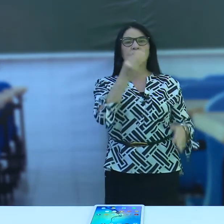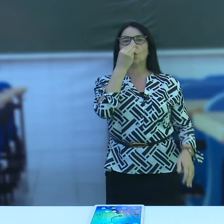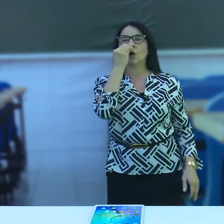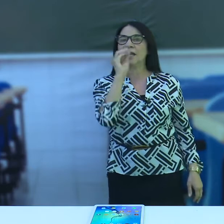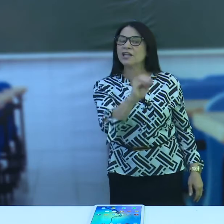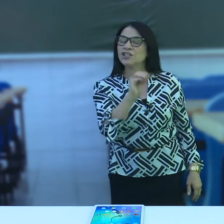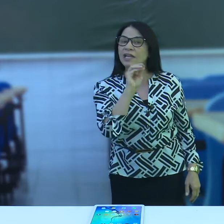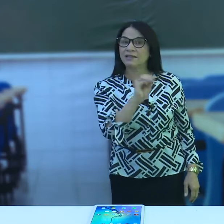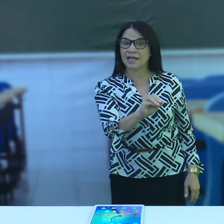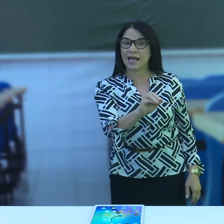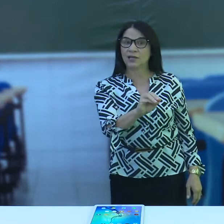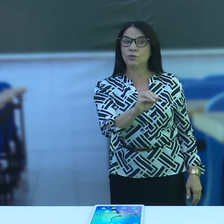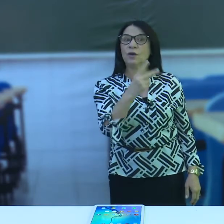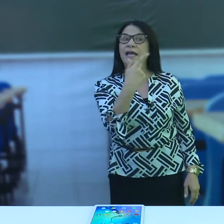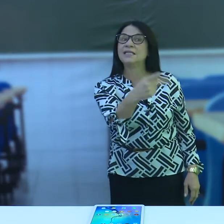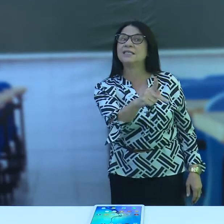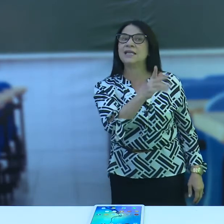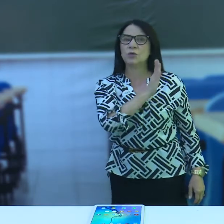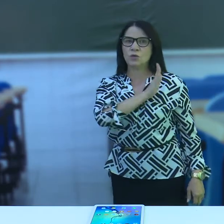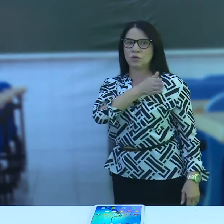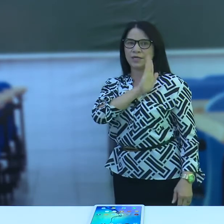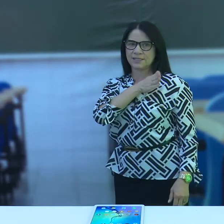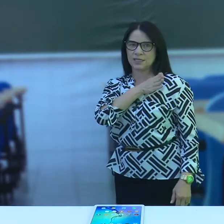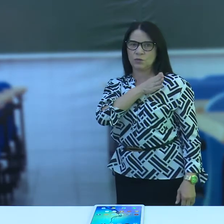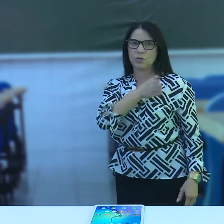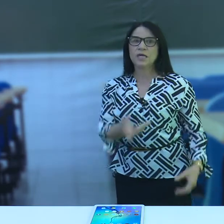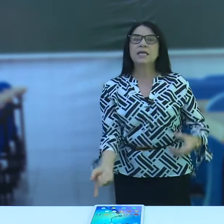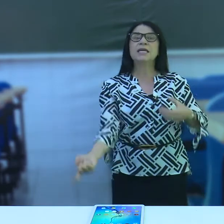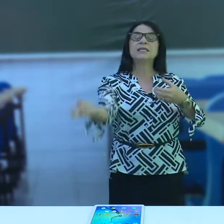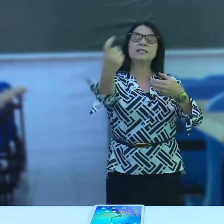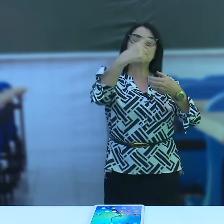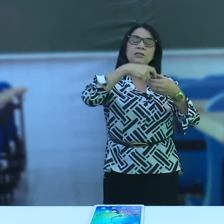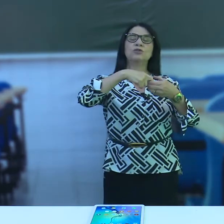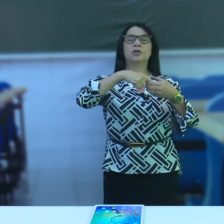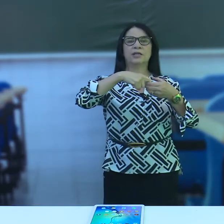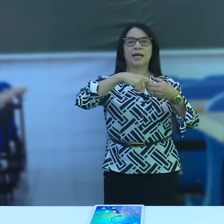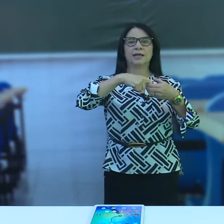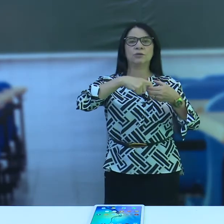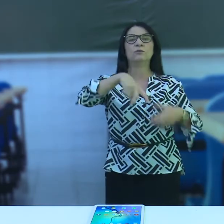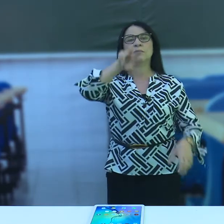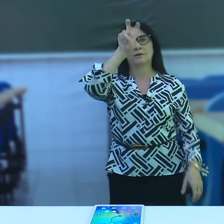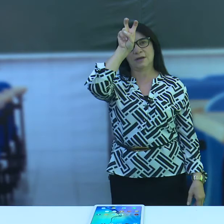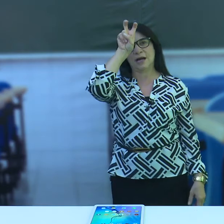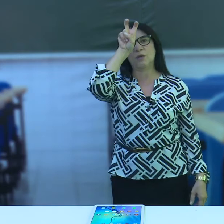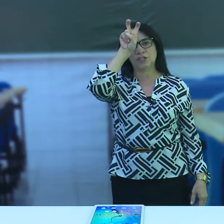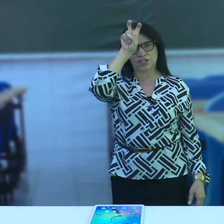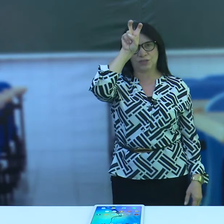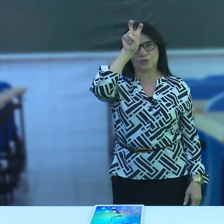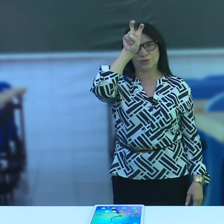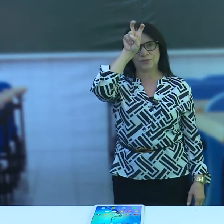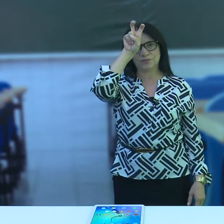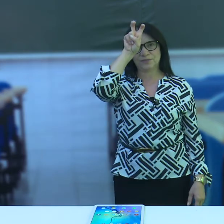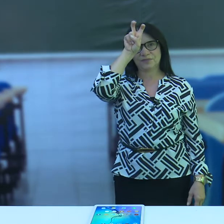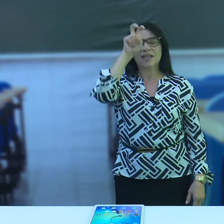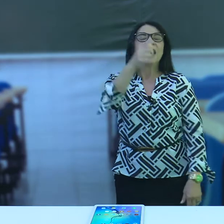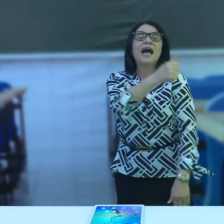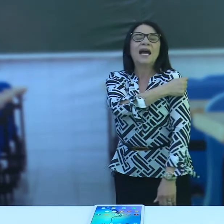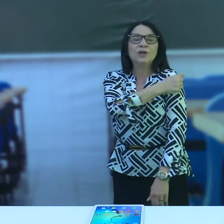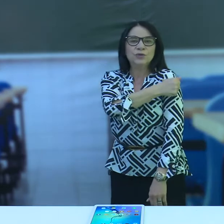o rejeitaram em seu coração e se tornaram ao Egito.